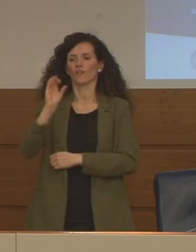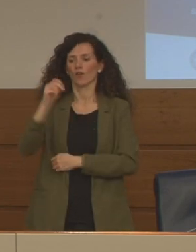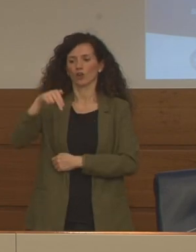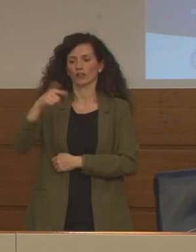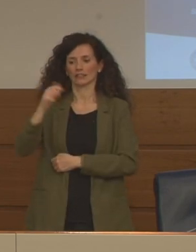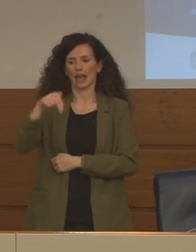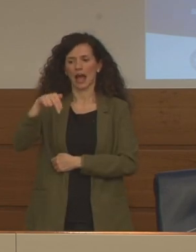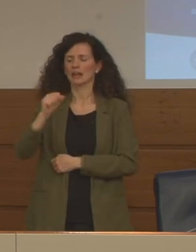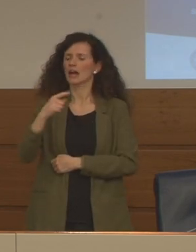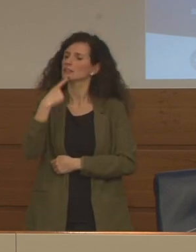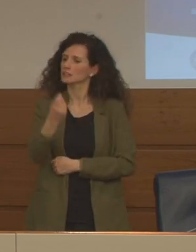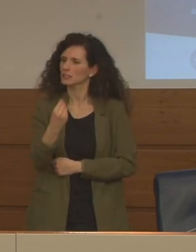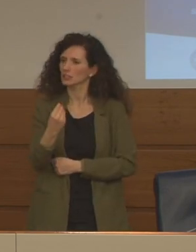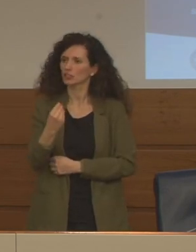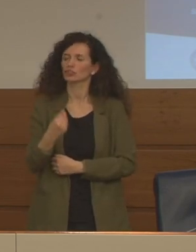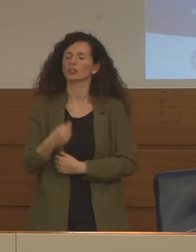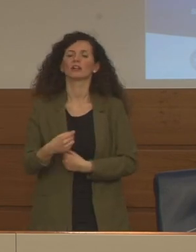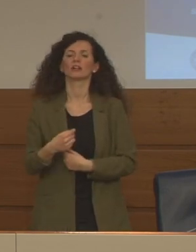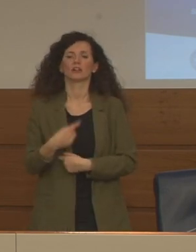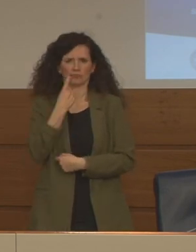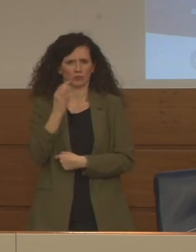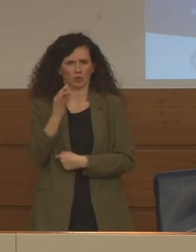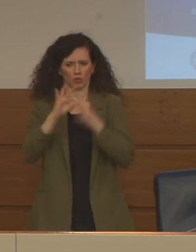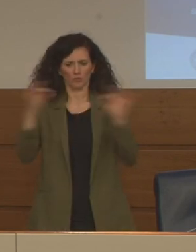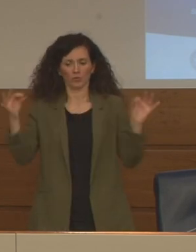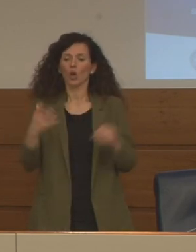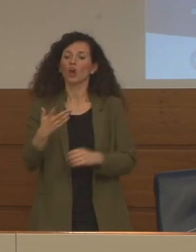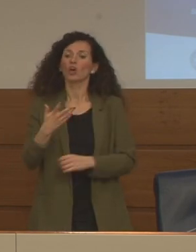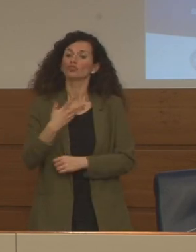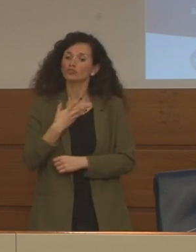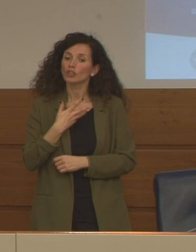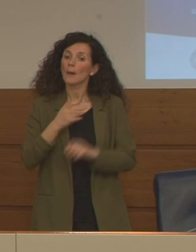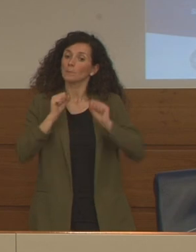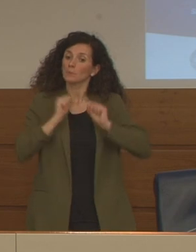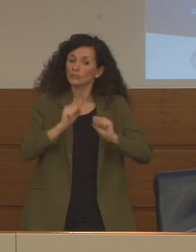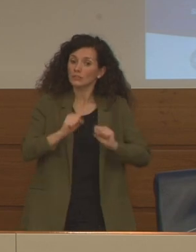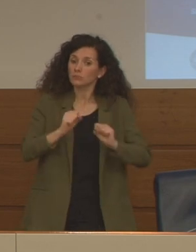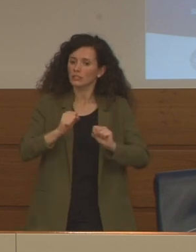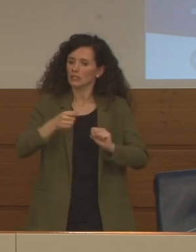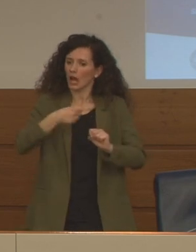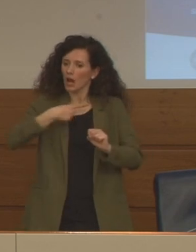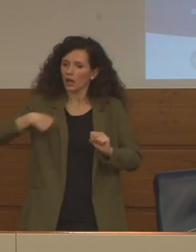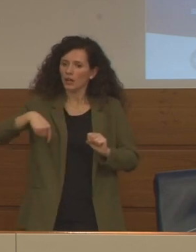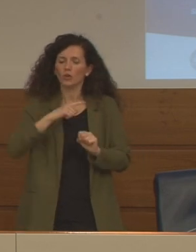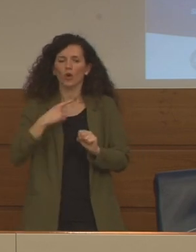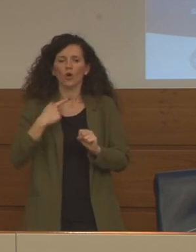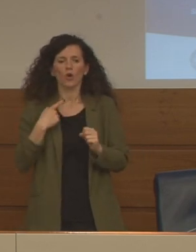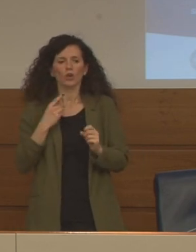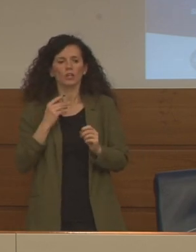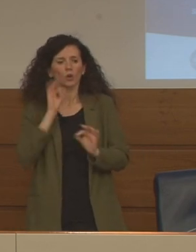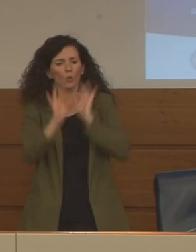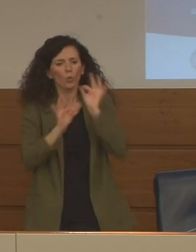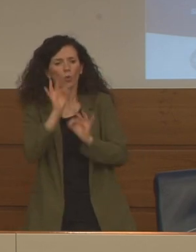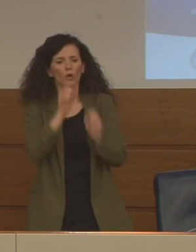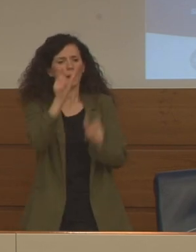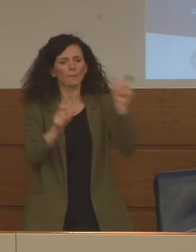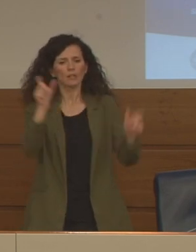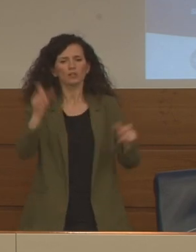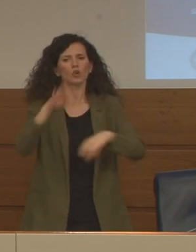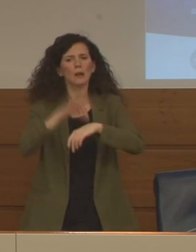c'è la possibilità che non riusciremo più a far fronte alle cure per gli ammalati lei si